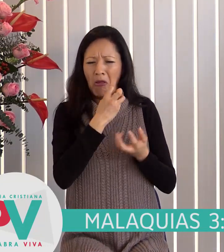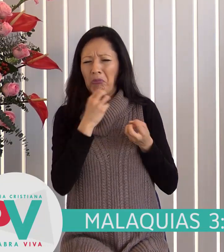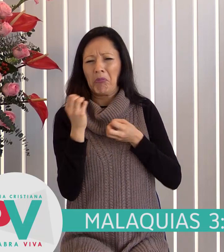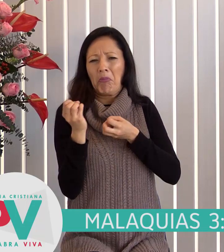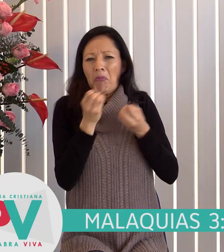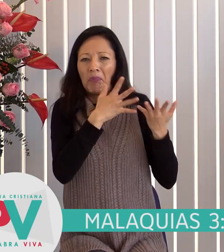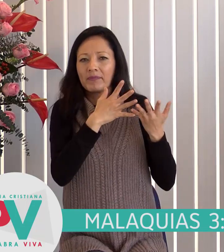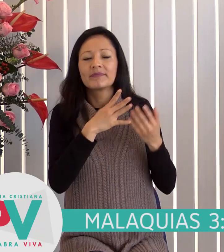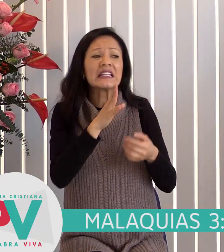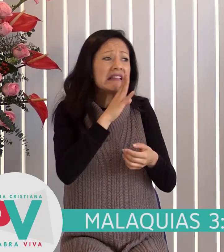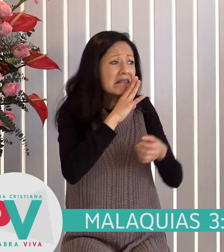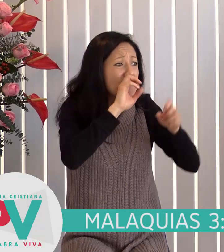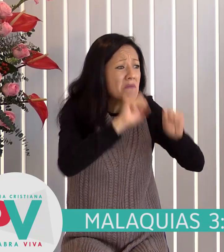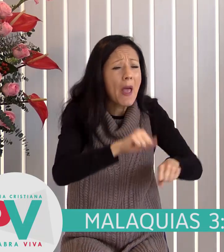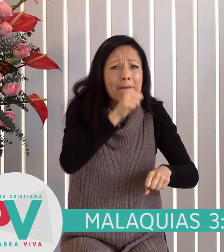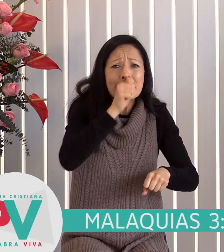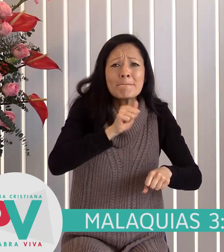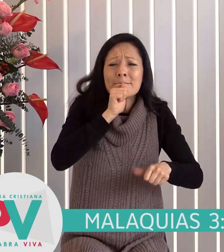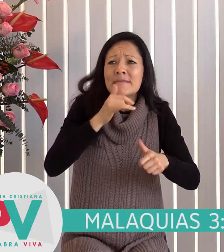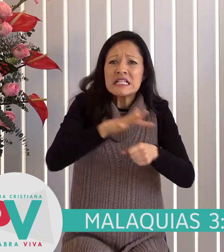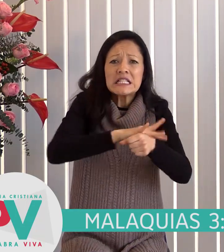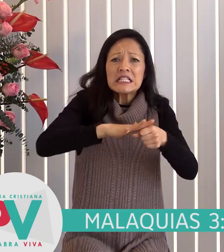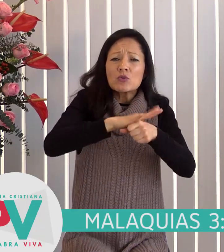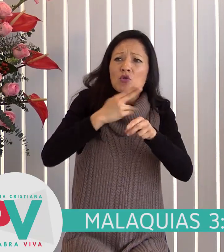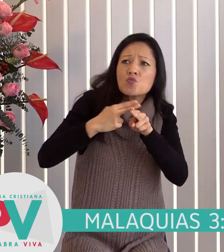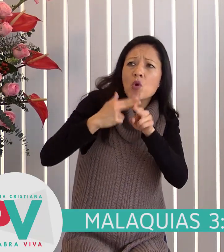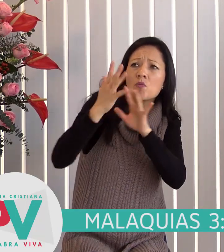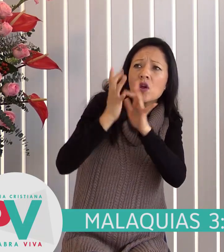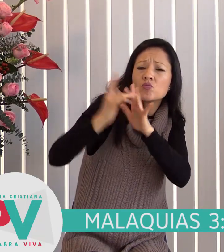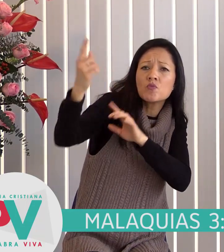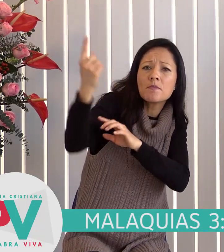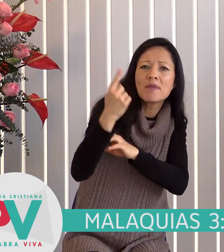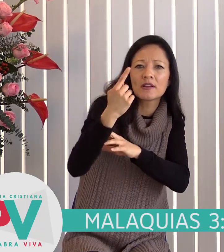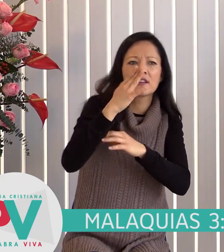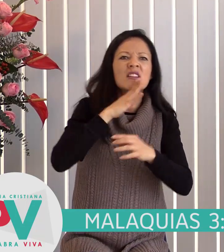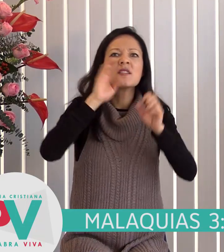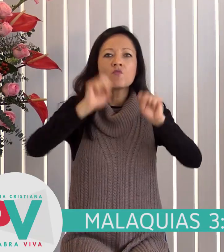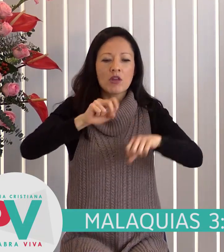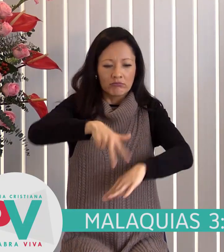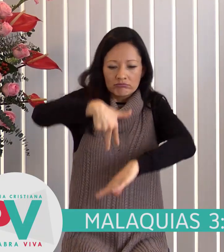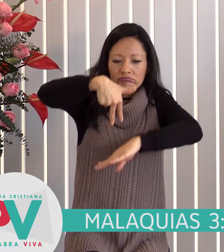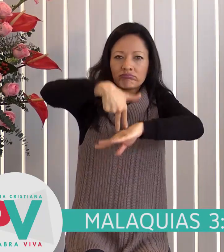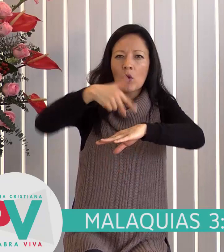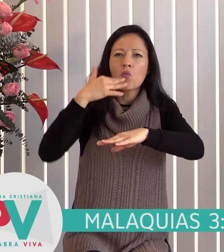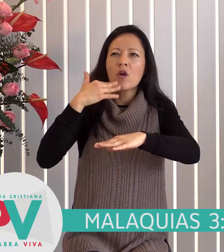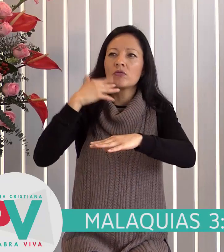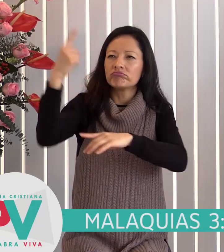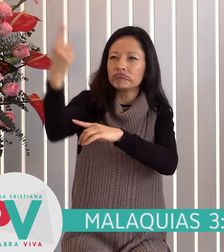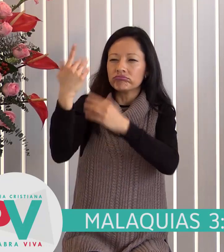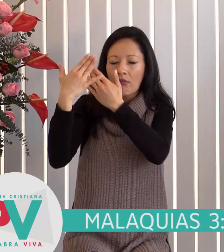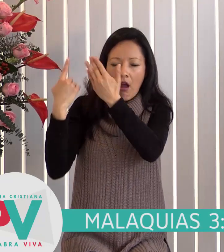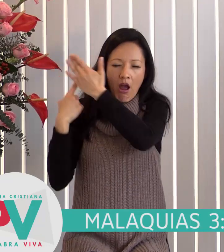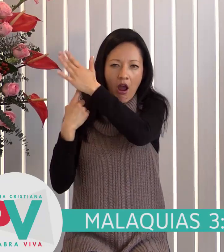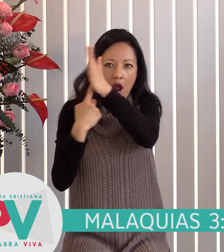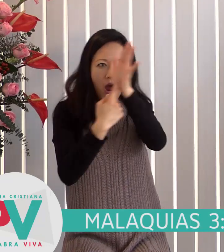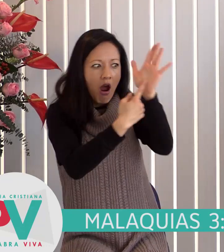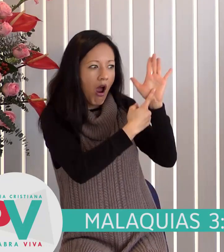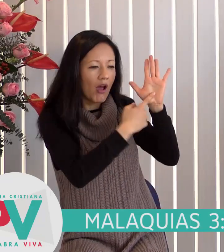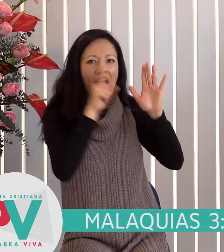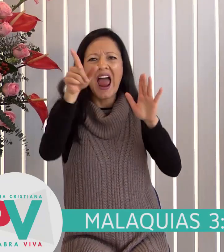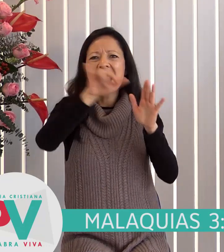¿Y quién podrá soportar el tiempo de su venida o quién podrá estar en pie cuando Él se manifieste? Porque Él es